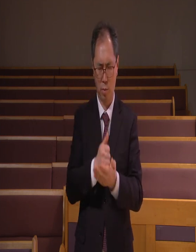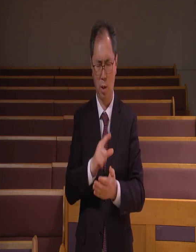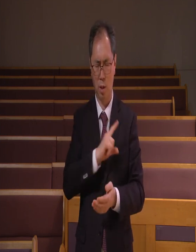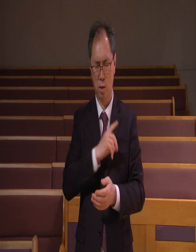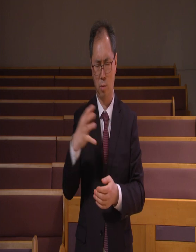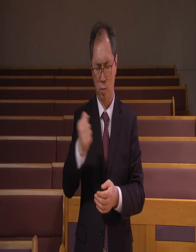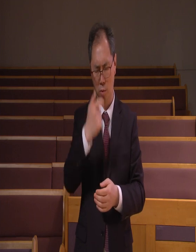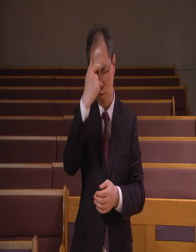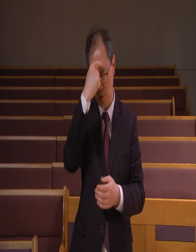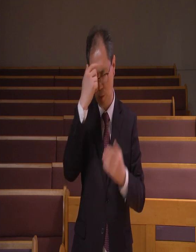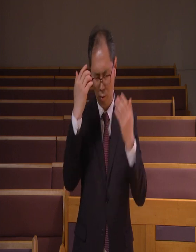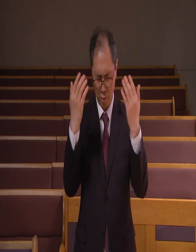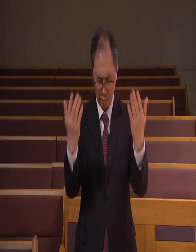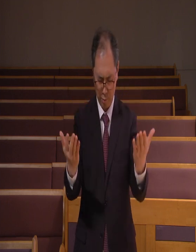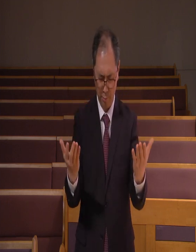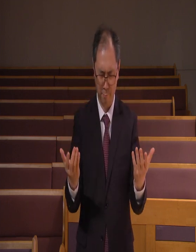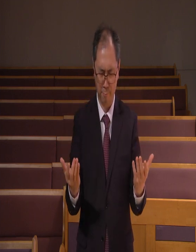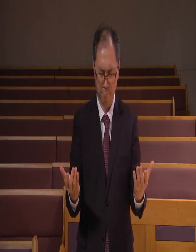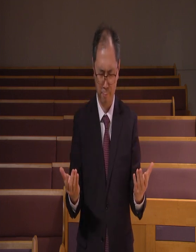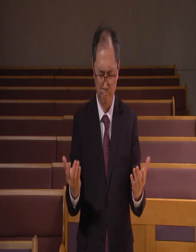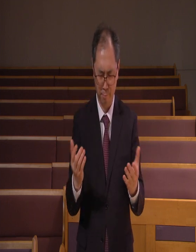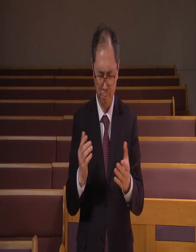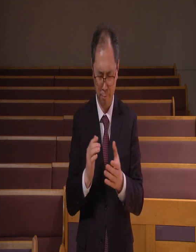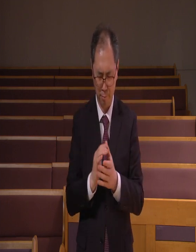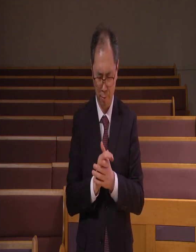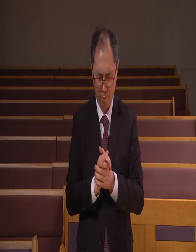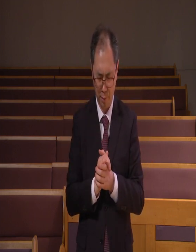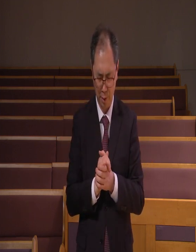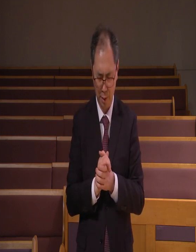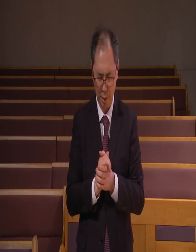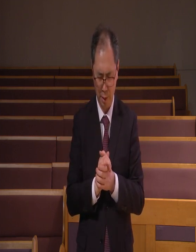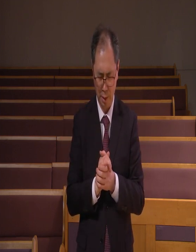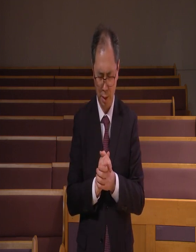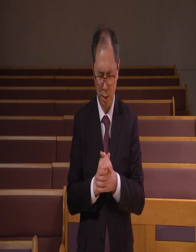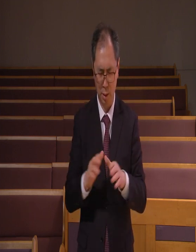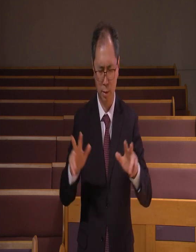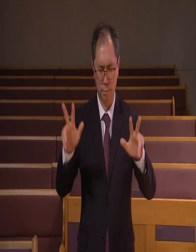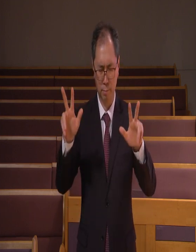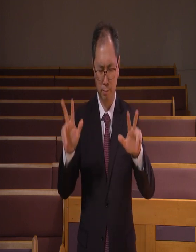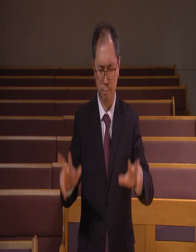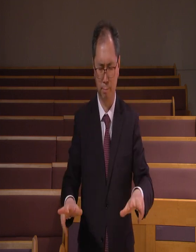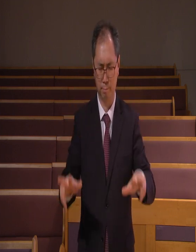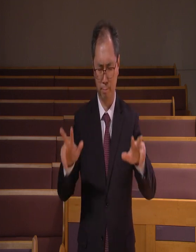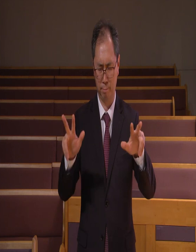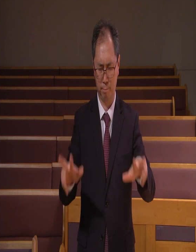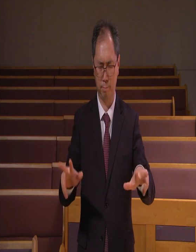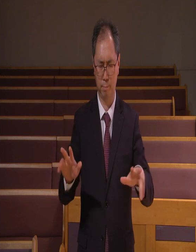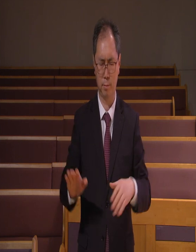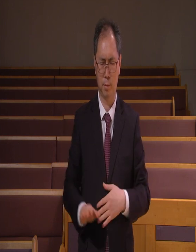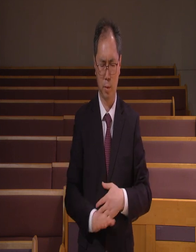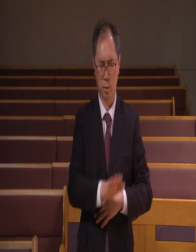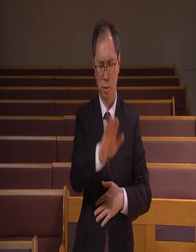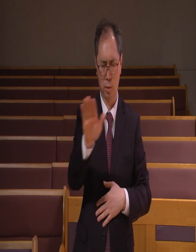예수님의 이름으로 기도드리옵나이다. 아멘. 지금은